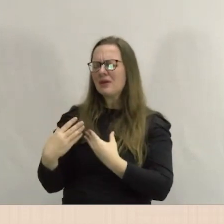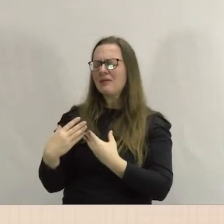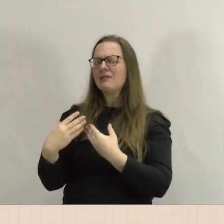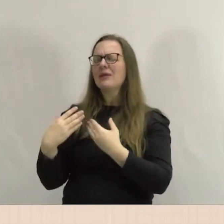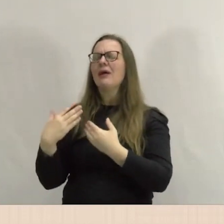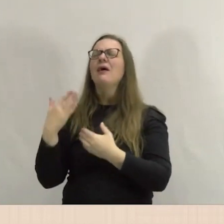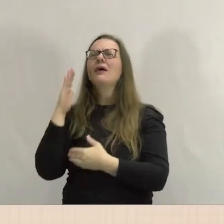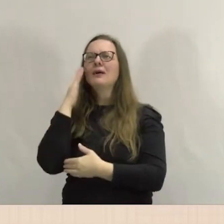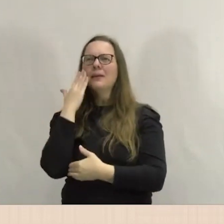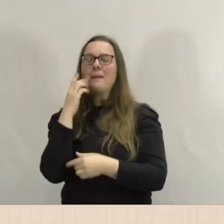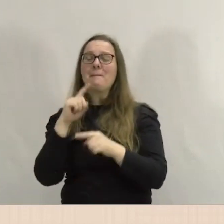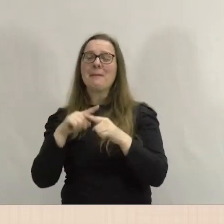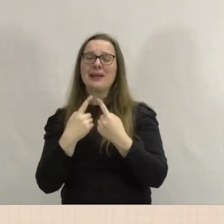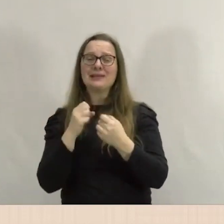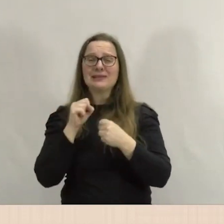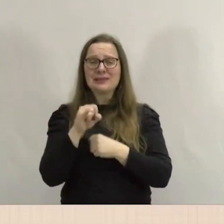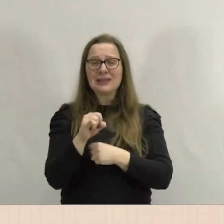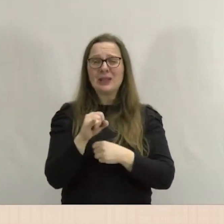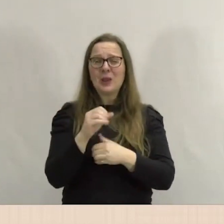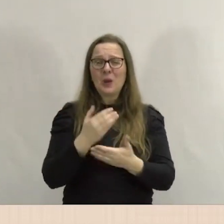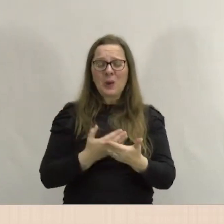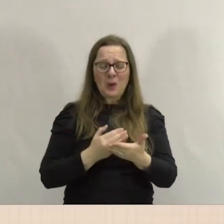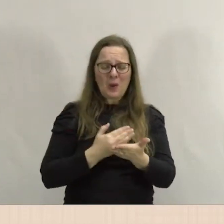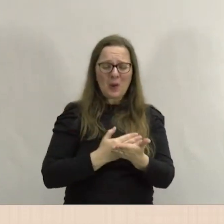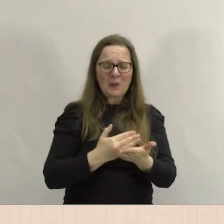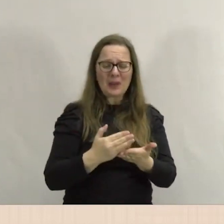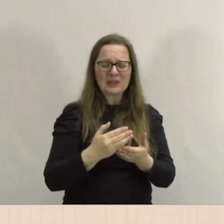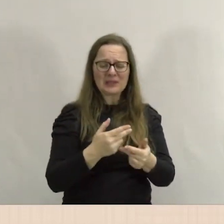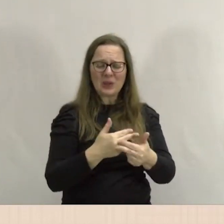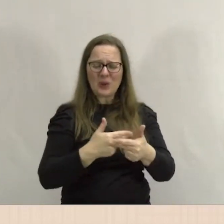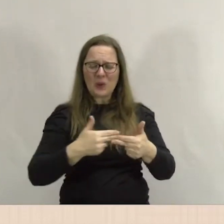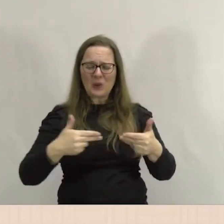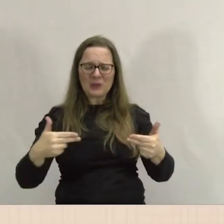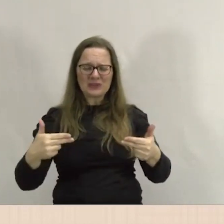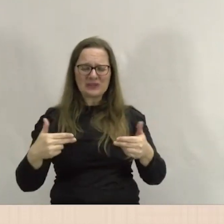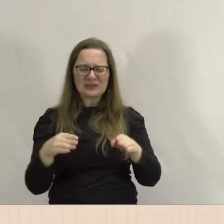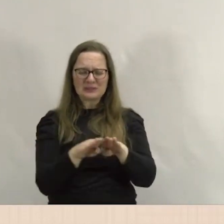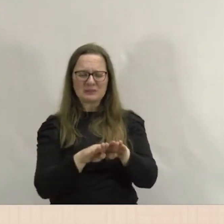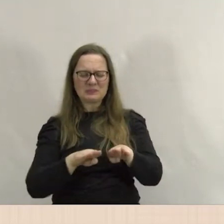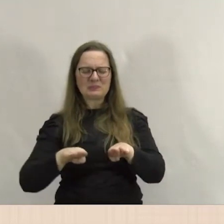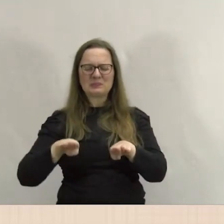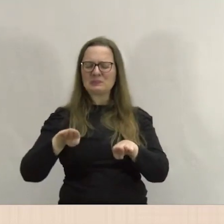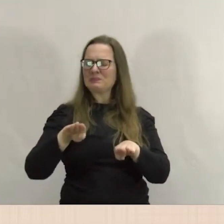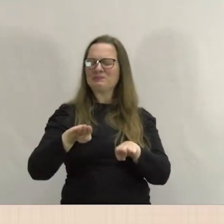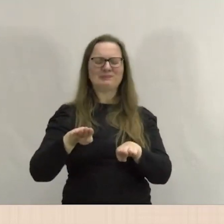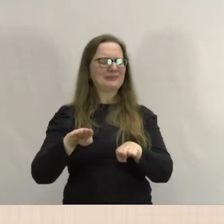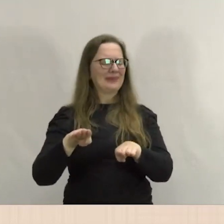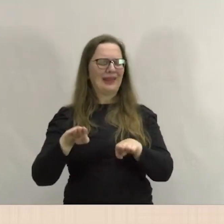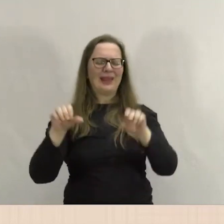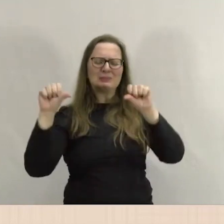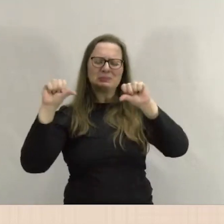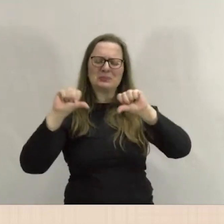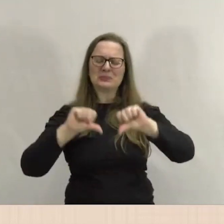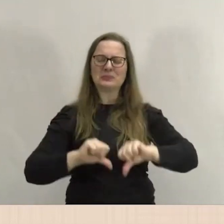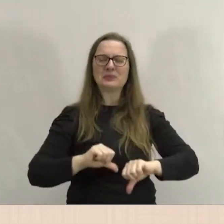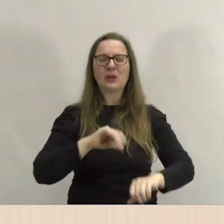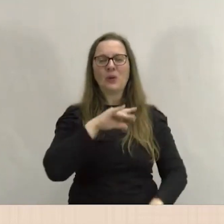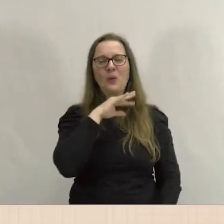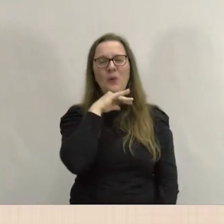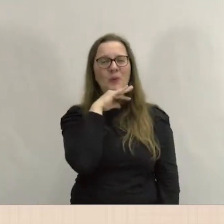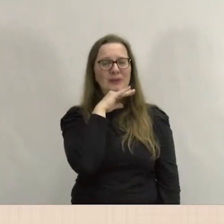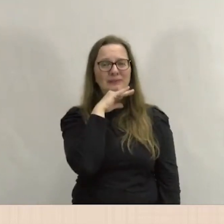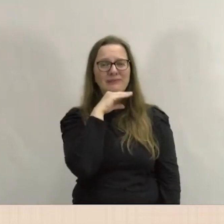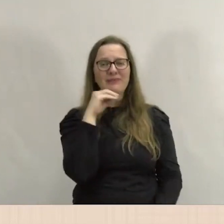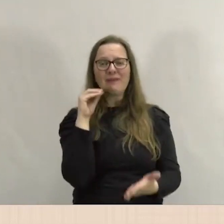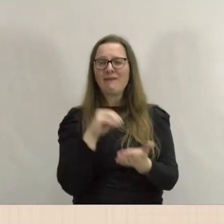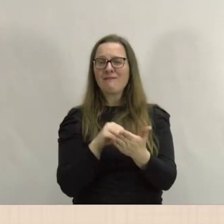isso, é danoso. Ter a posição de apóstolo, mas não tem a palavra profética, não tem a palavra de